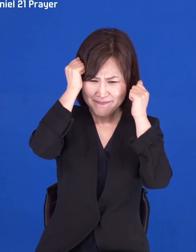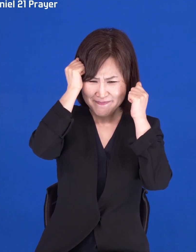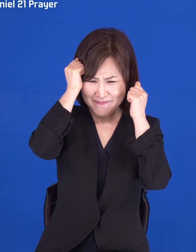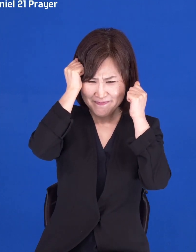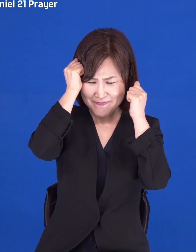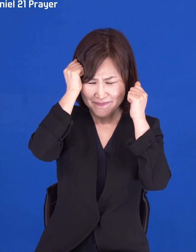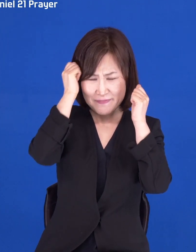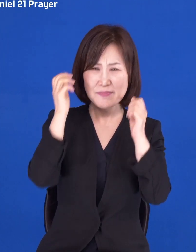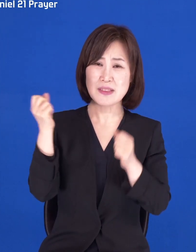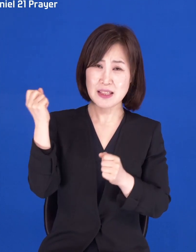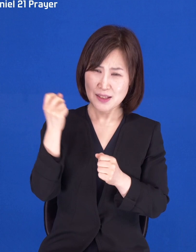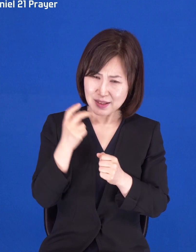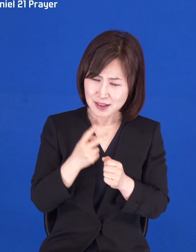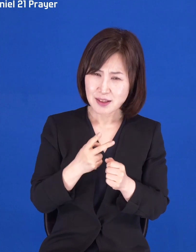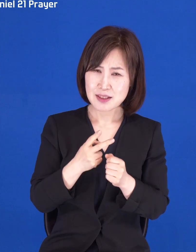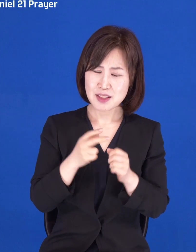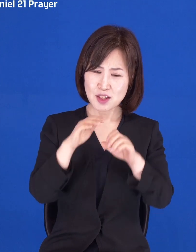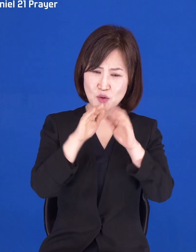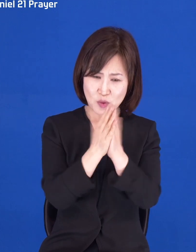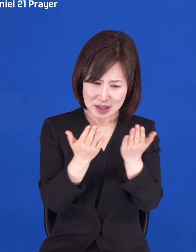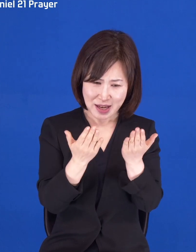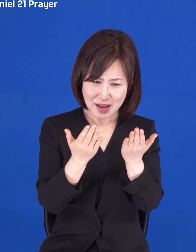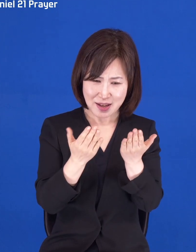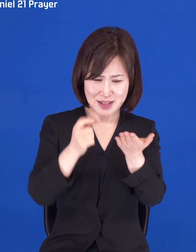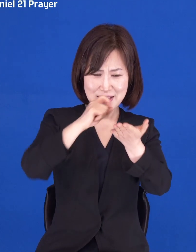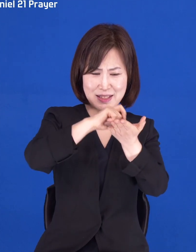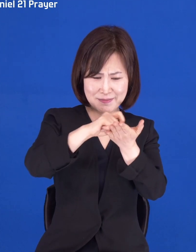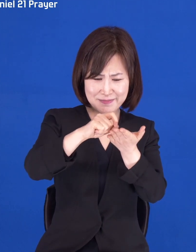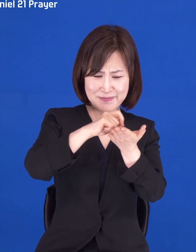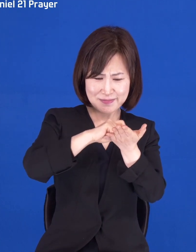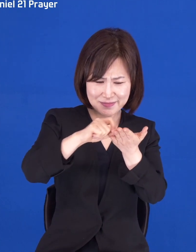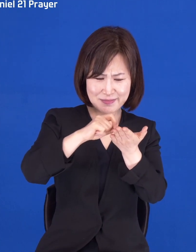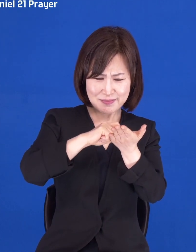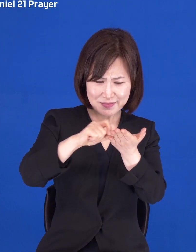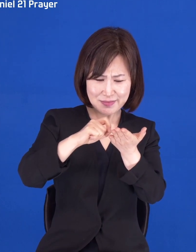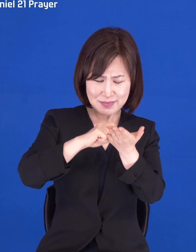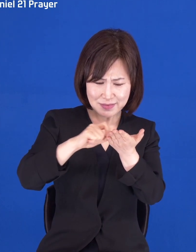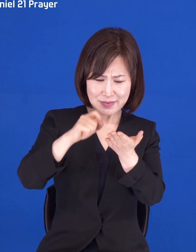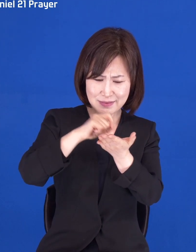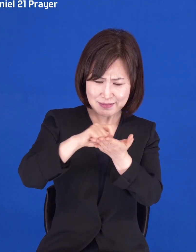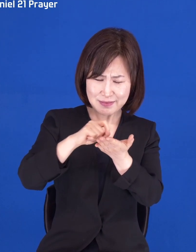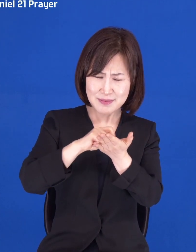더듬어서 공책에 한 구절 한 구절